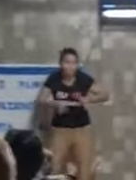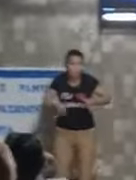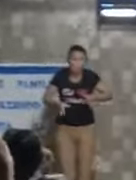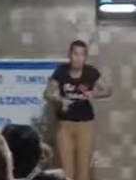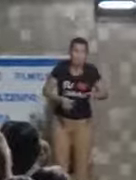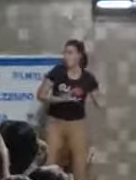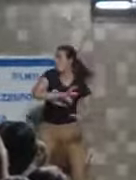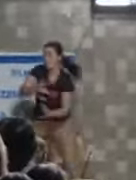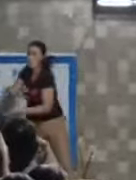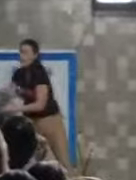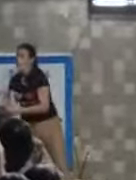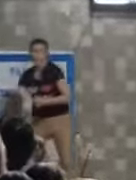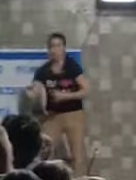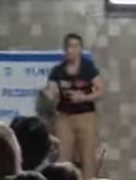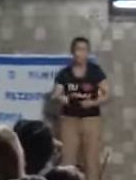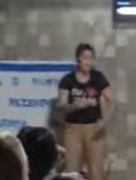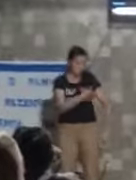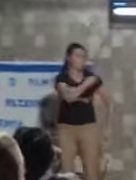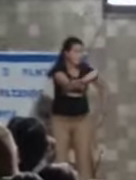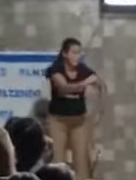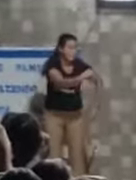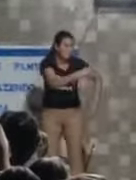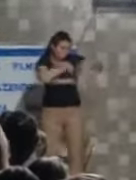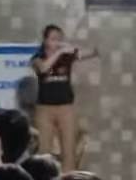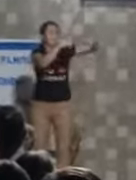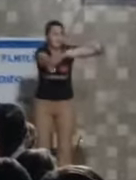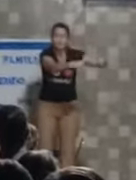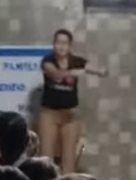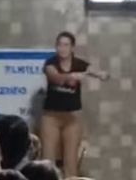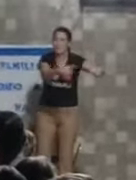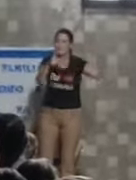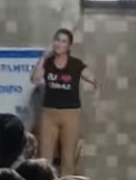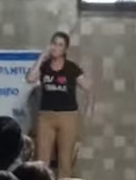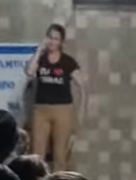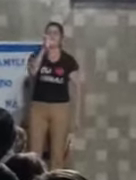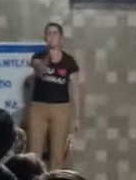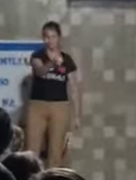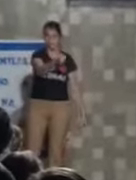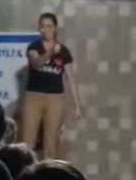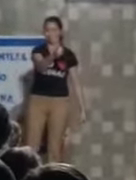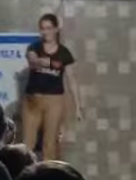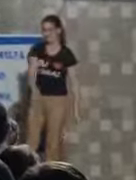achar para eles um lugar melhor, para os nossos filhos e para os filhos de nossos filhos. Esse velho.